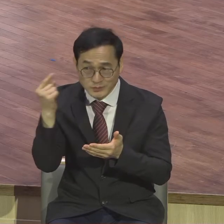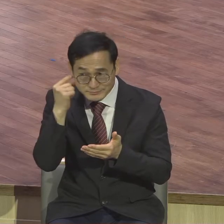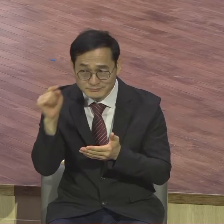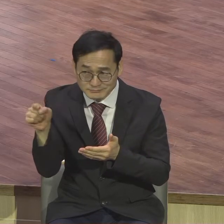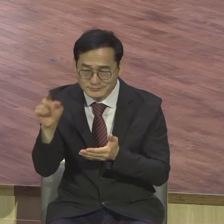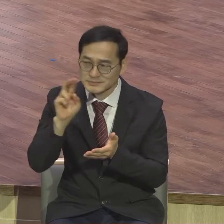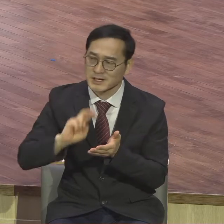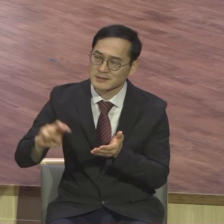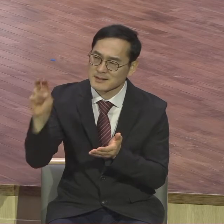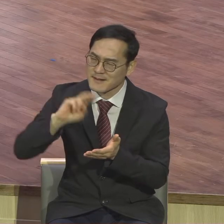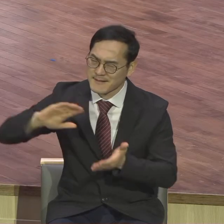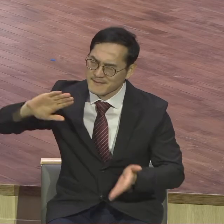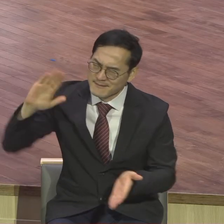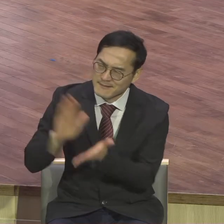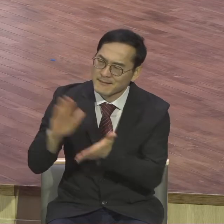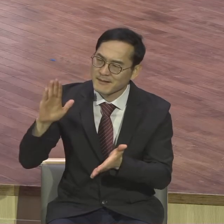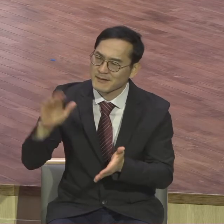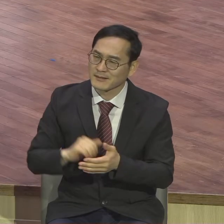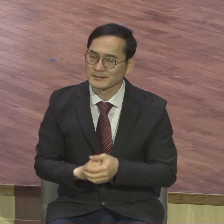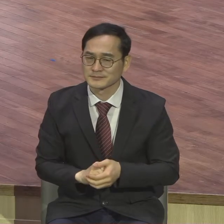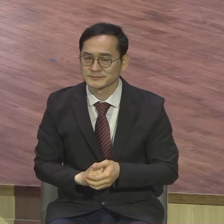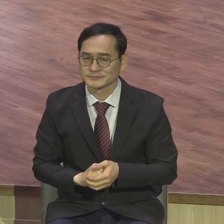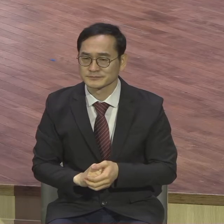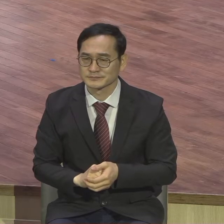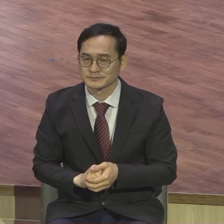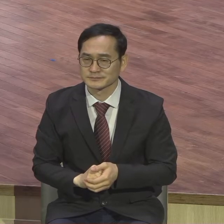찬양했는데 복음 전하고 있습니까?